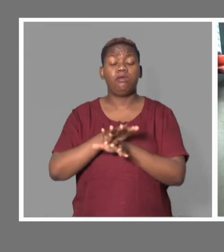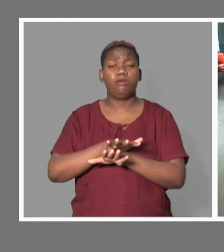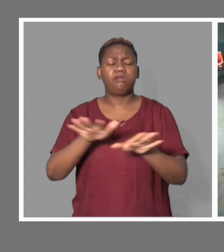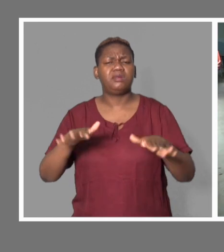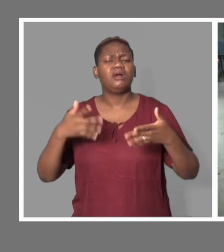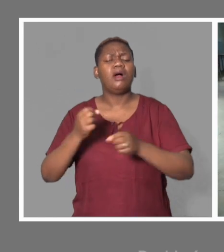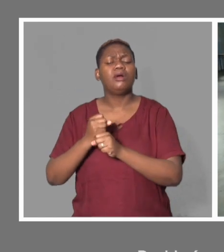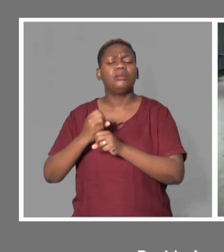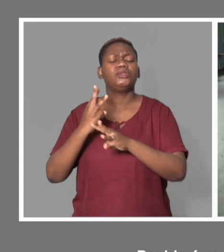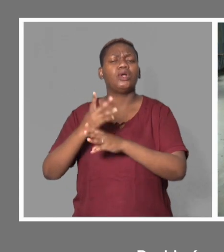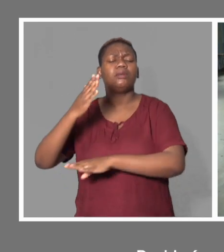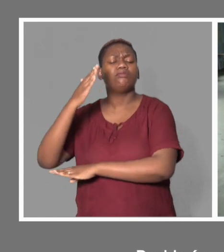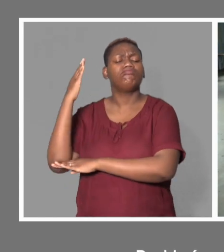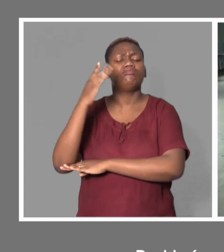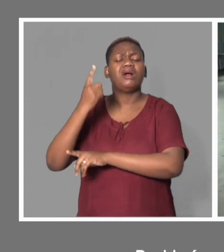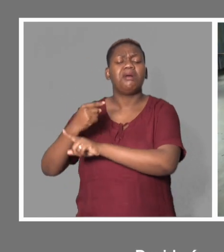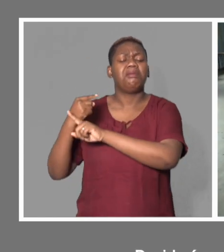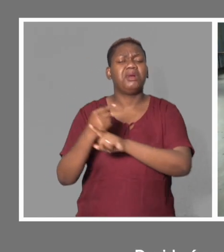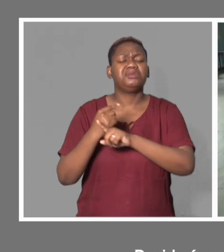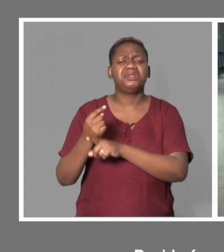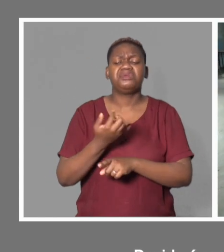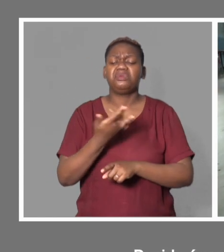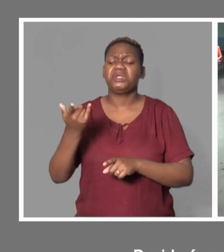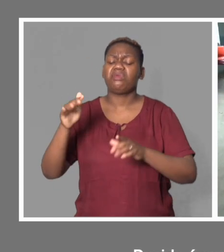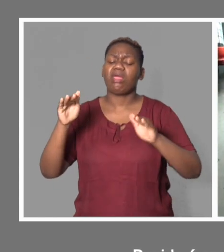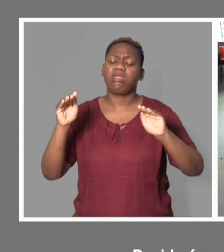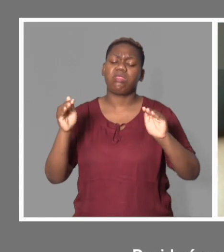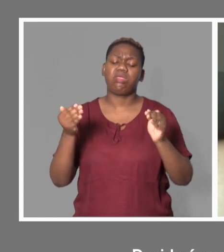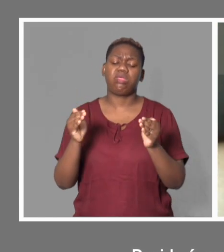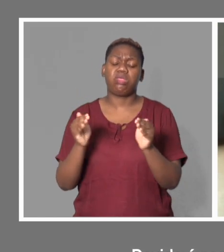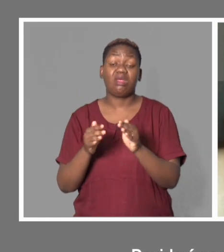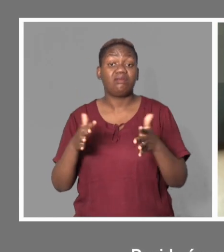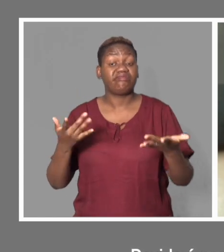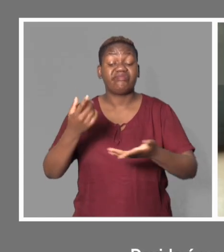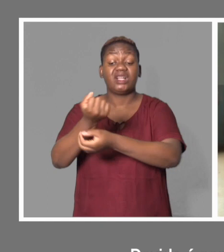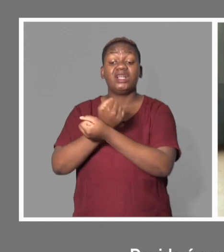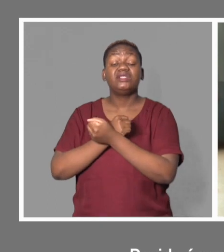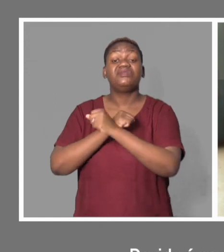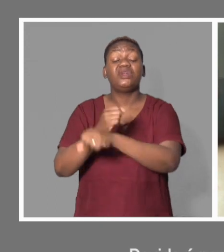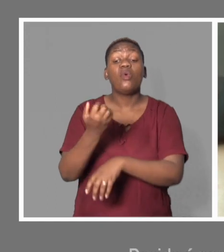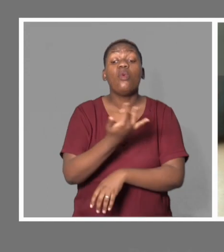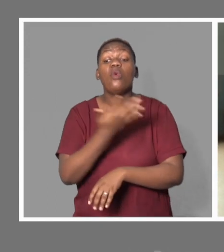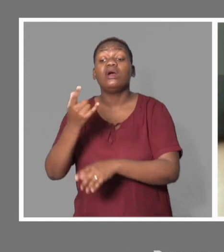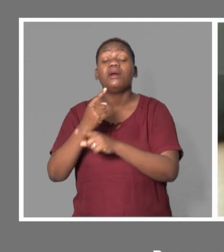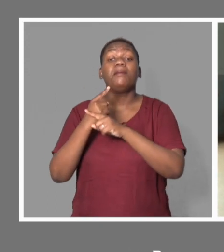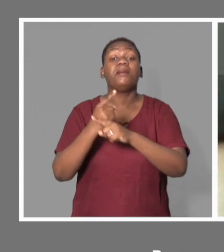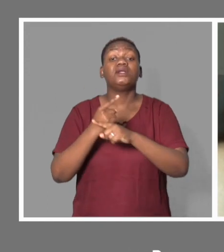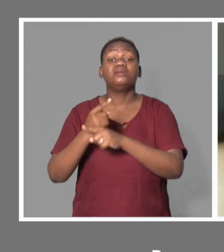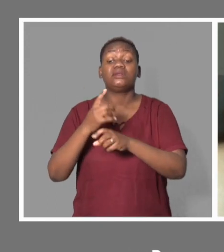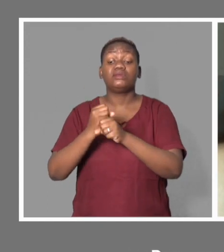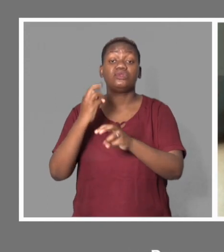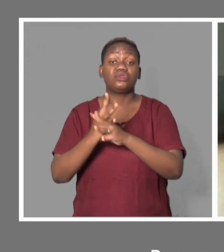Devido à pandemia da Covid-19, o número de participantes neste workshop foi reduzido para garantir as medidas de